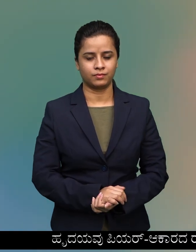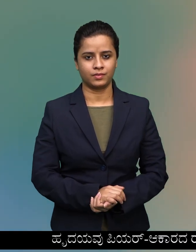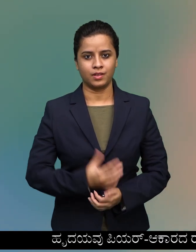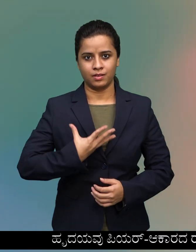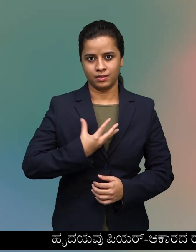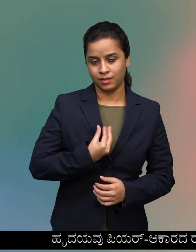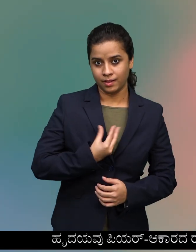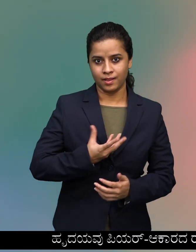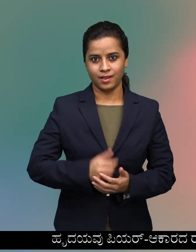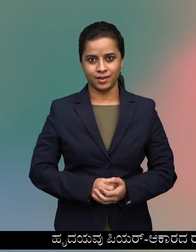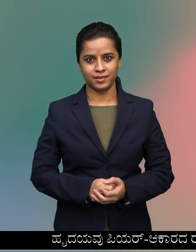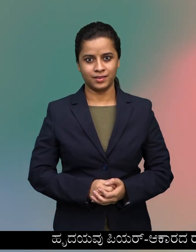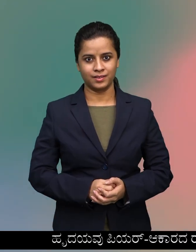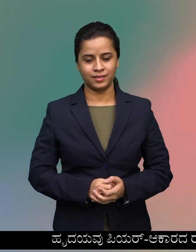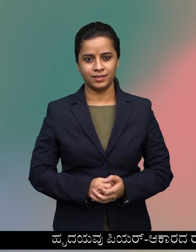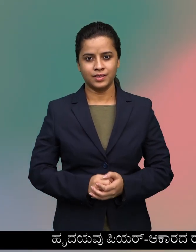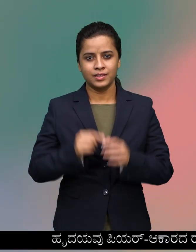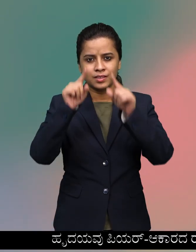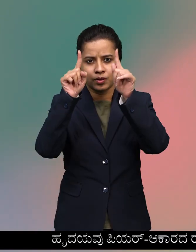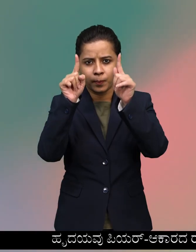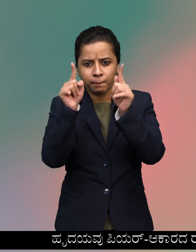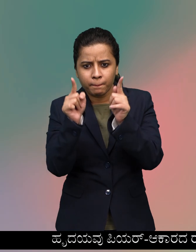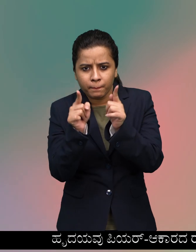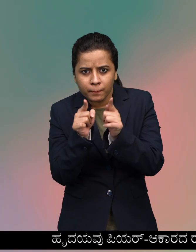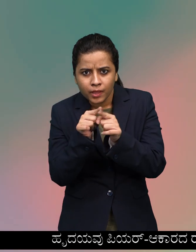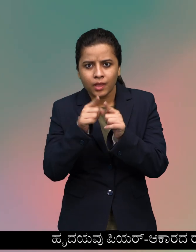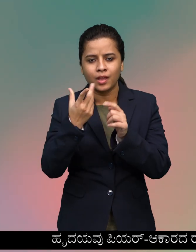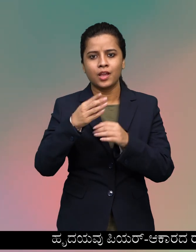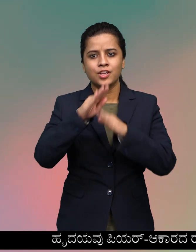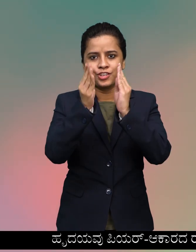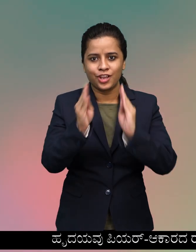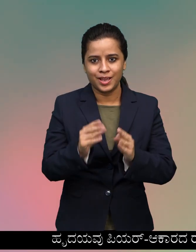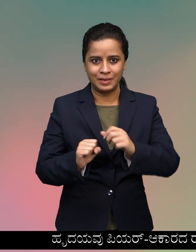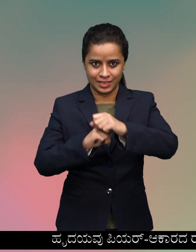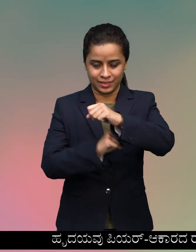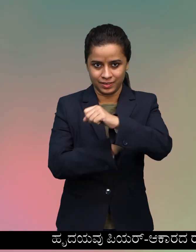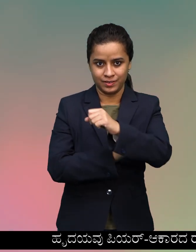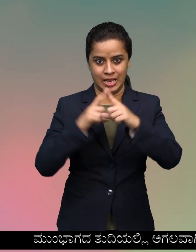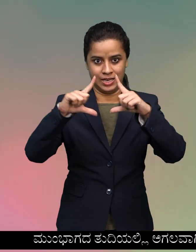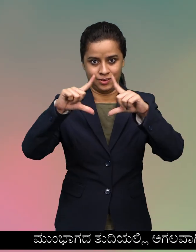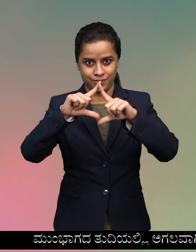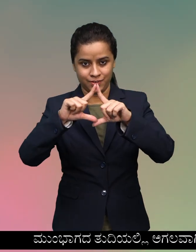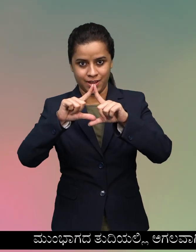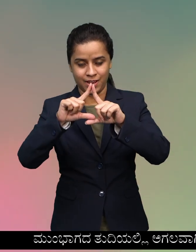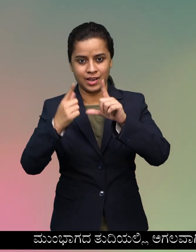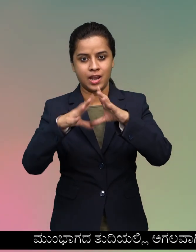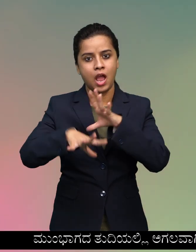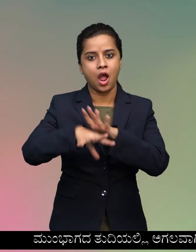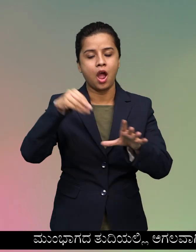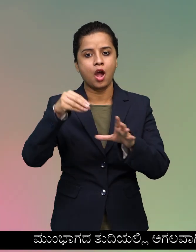ಹೃದಯವು ಪಿಯರ್ ಆಕಾರದ ರಚನೆಯಾಗಿದ್ದು ಬಾಹ್ಯರೇಖೆಯಲ್ಲಿ ತ್ರಿಕೋನವಾಗಿದೆ. ಮುಂಭಾಗದ ತುದಿಯಲ್ಲಿ